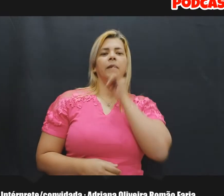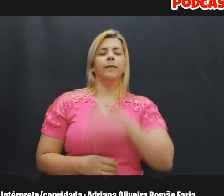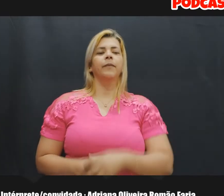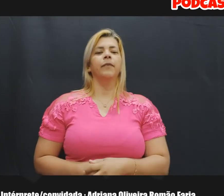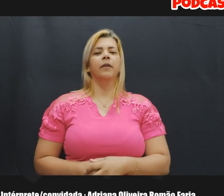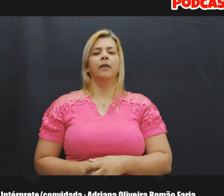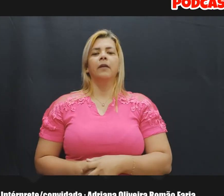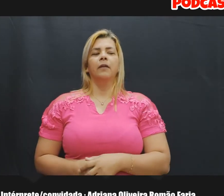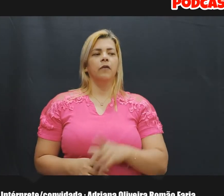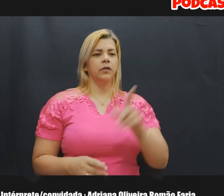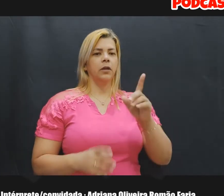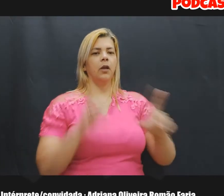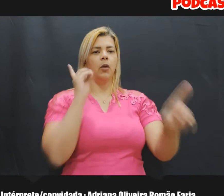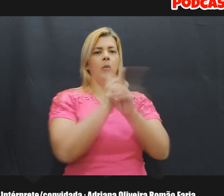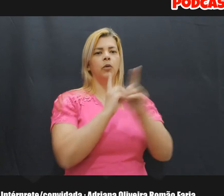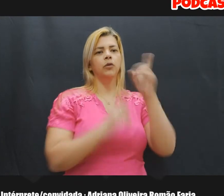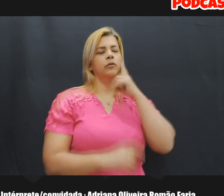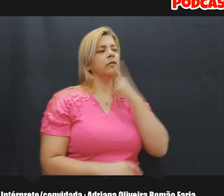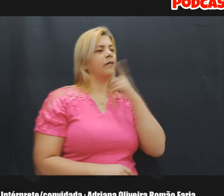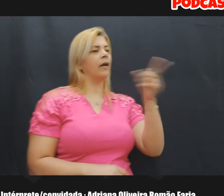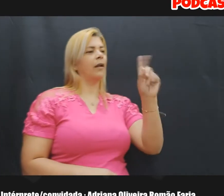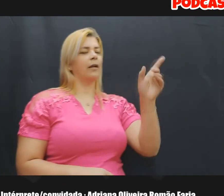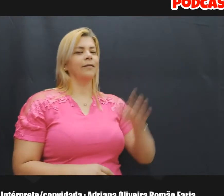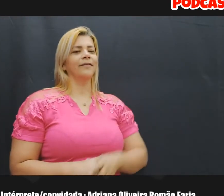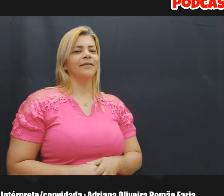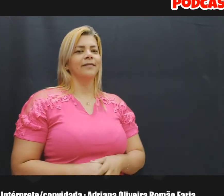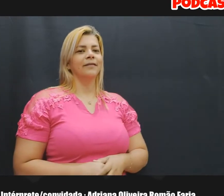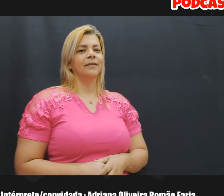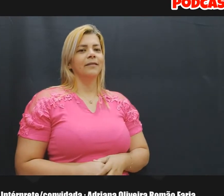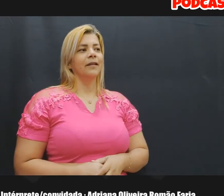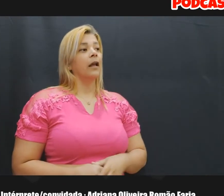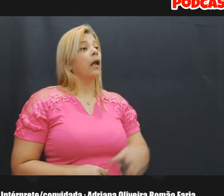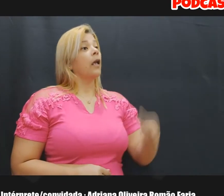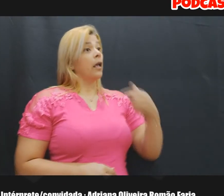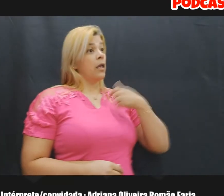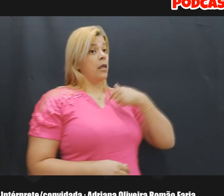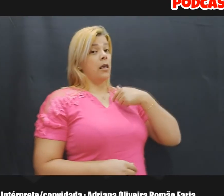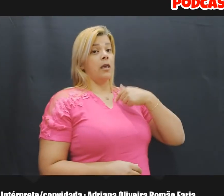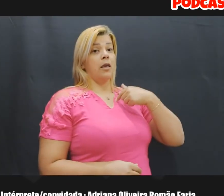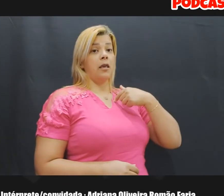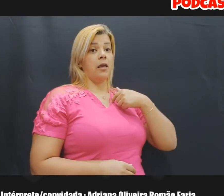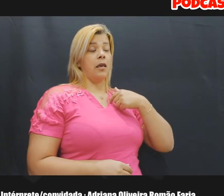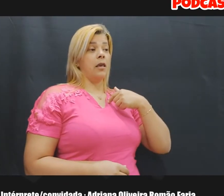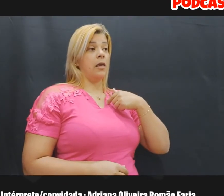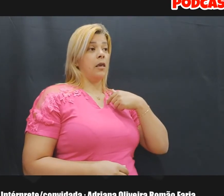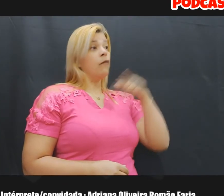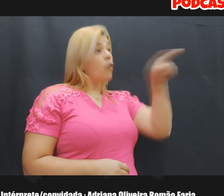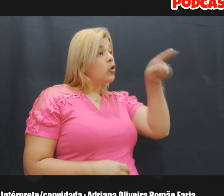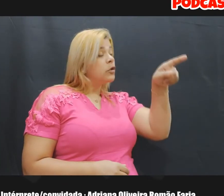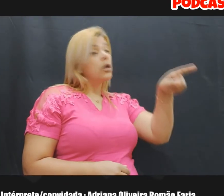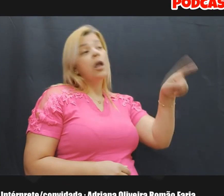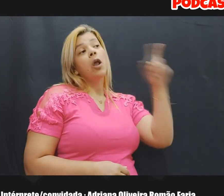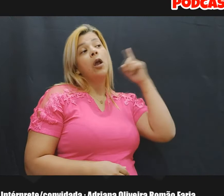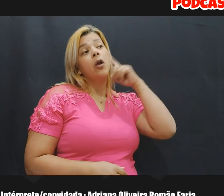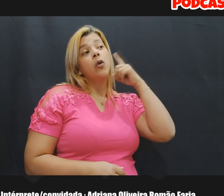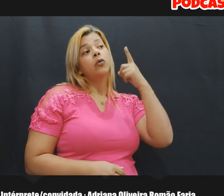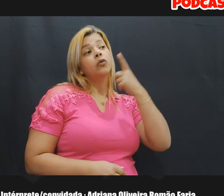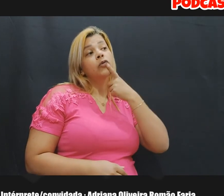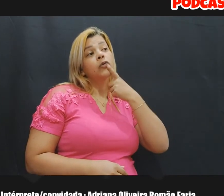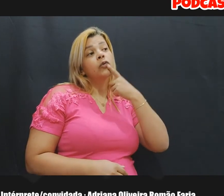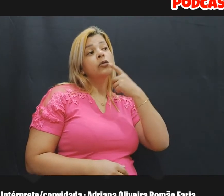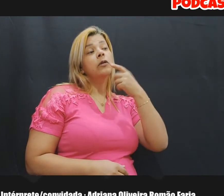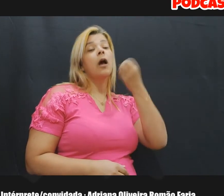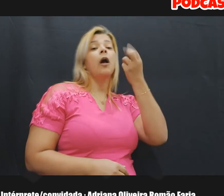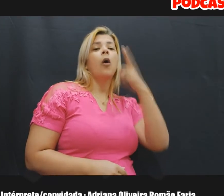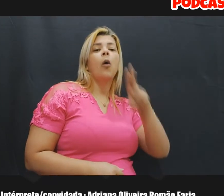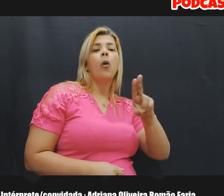surdo, a gente sempre chega perto dele, ele mesmo fala, você é ouvinte ou surda? Ele fala para nós